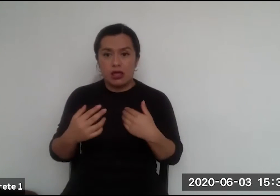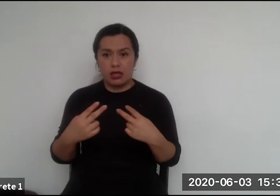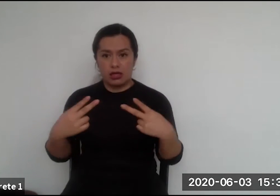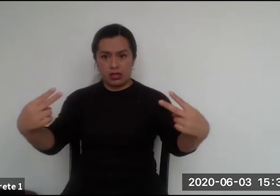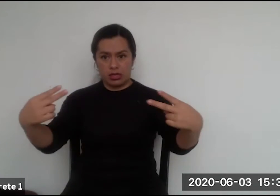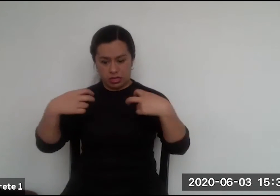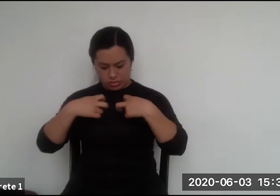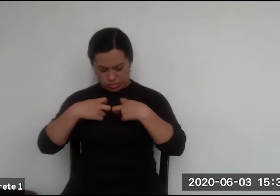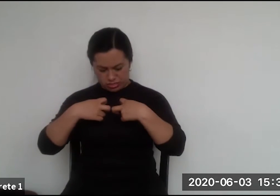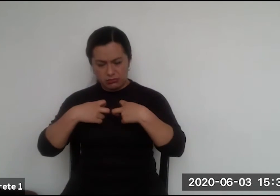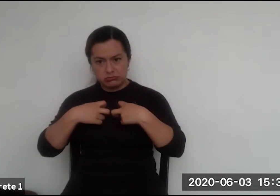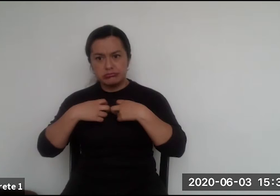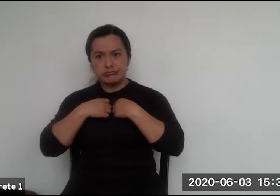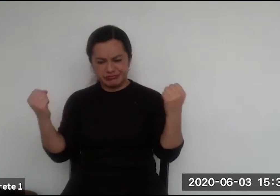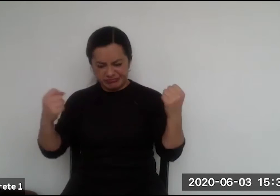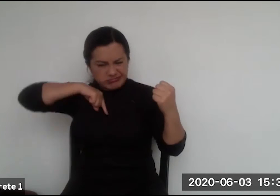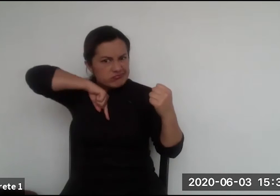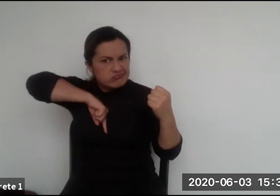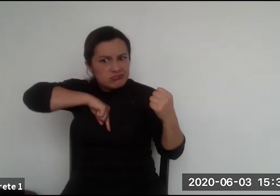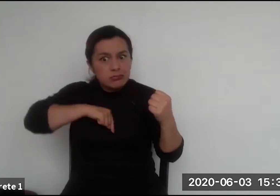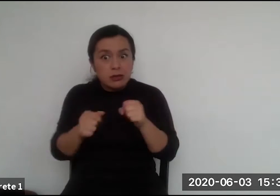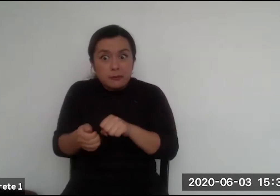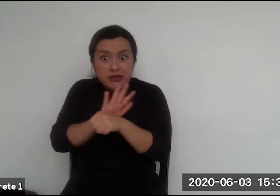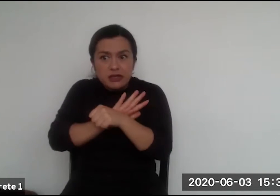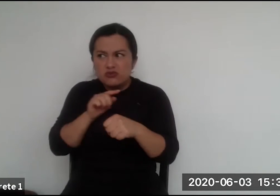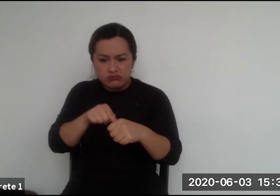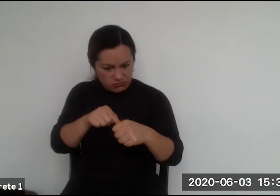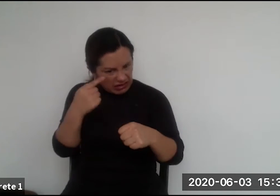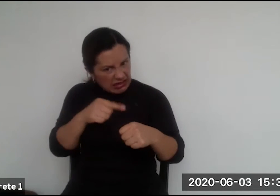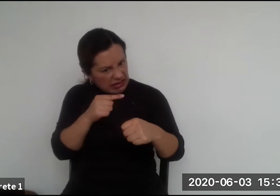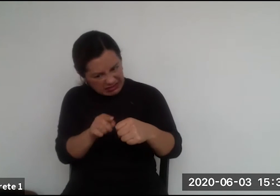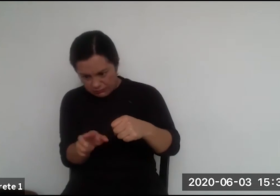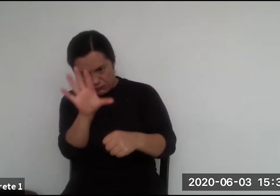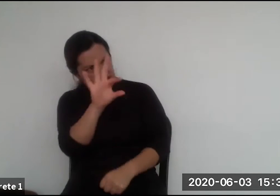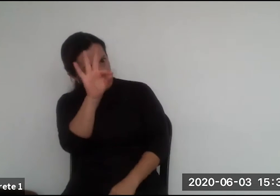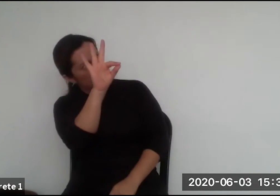né? Aqui no Brasil está tendo um discurso muito,